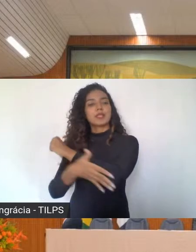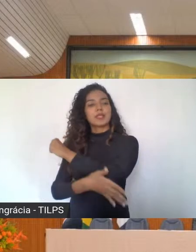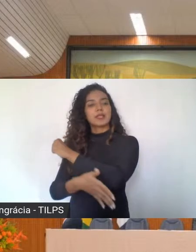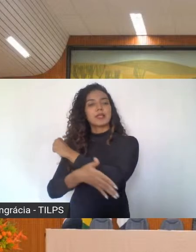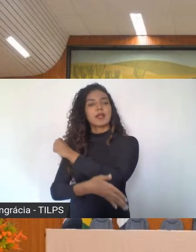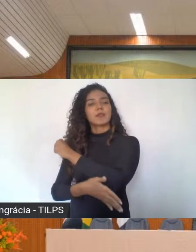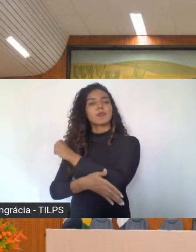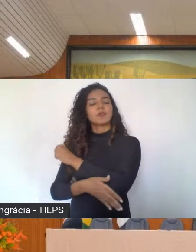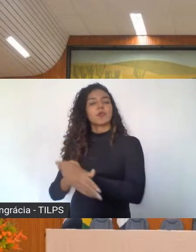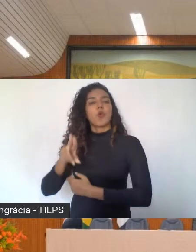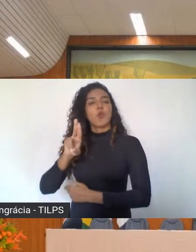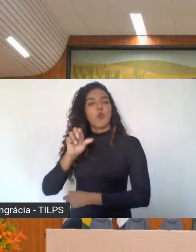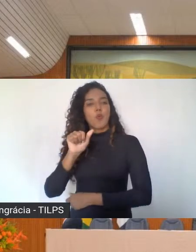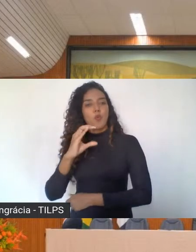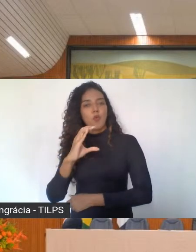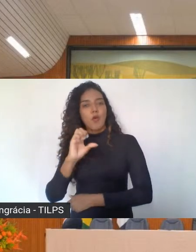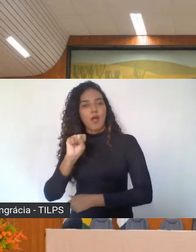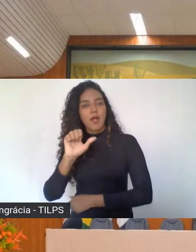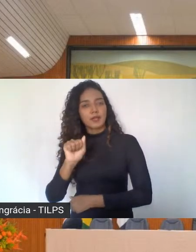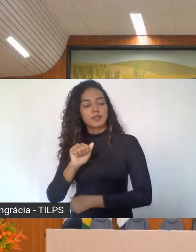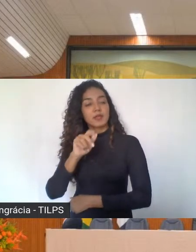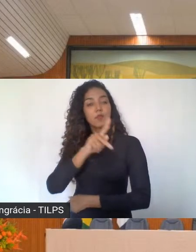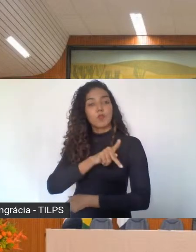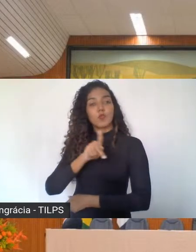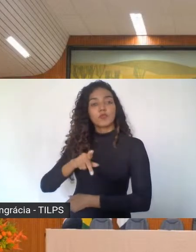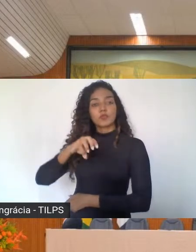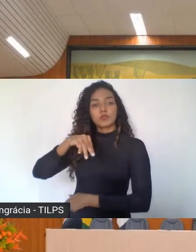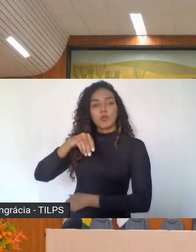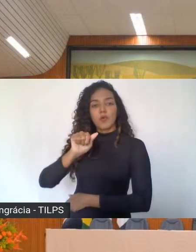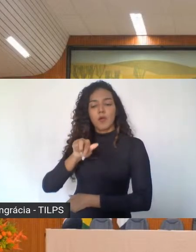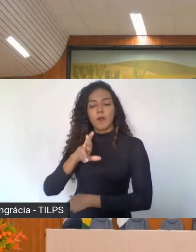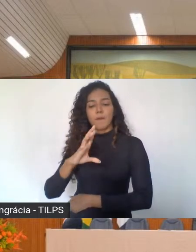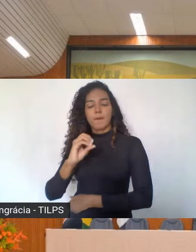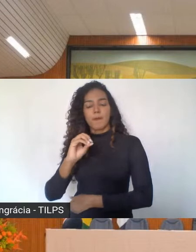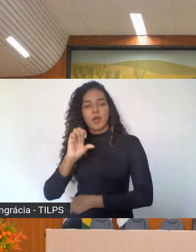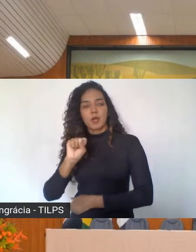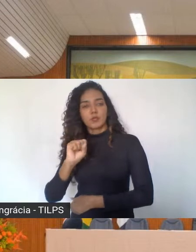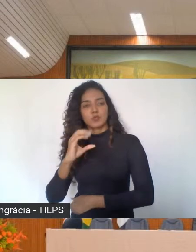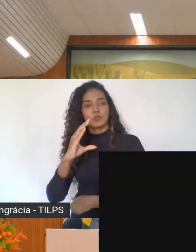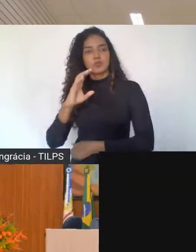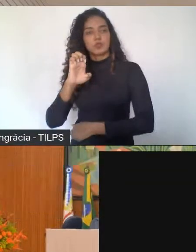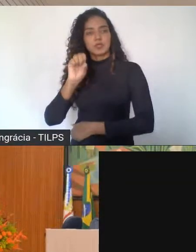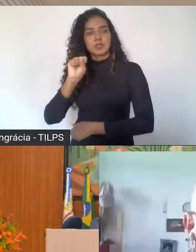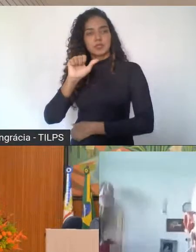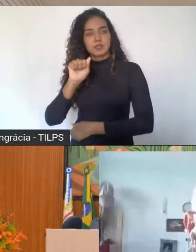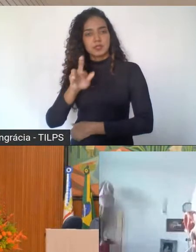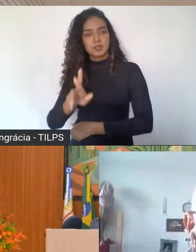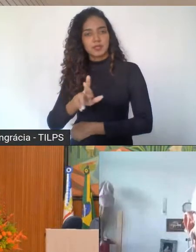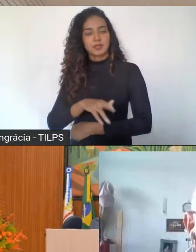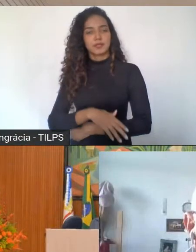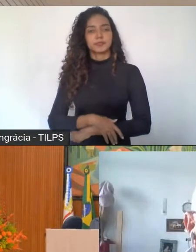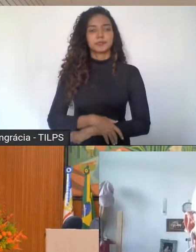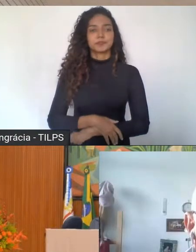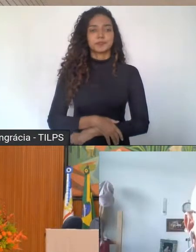UACSA, UASTE, professor Marcos César Santos, Oriá.